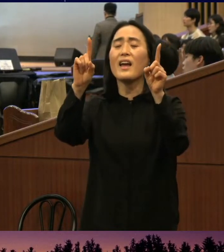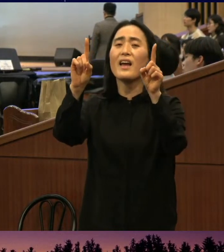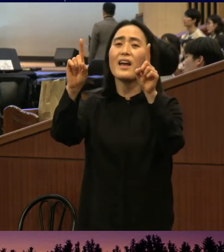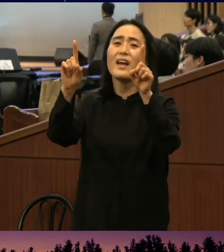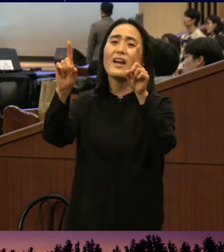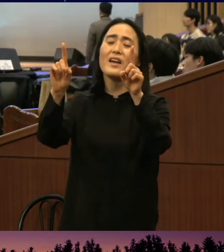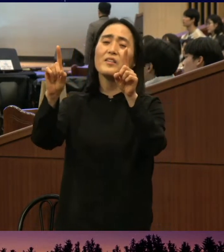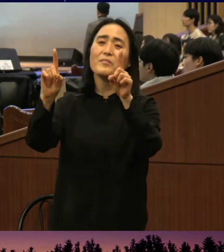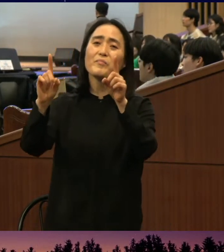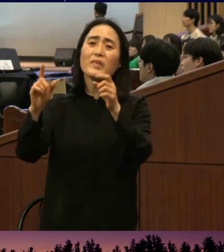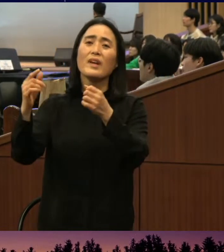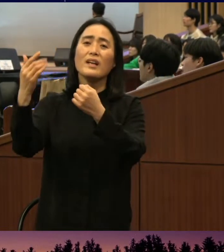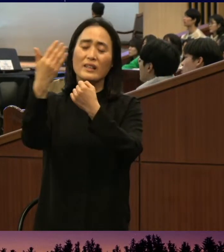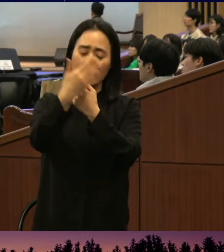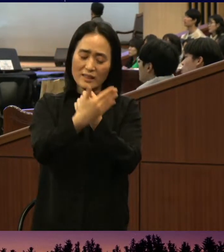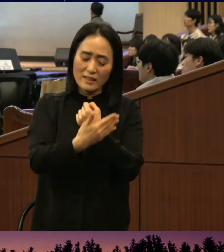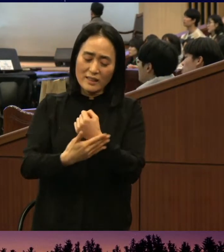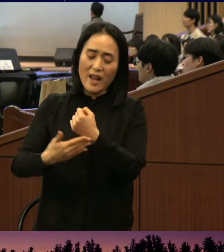일으키시네.